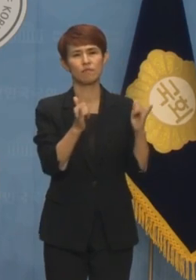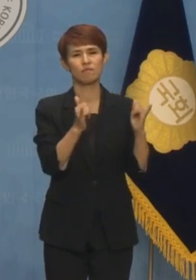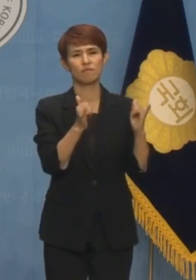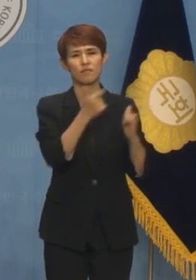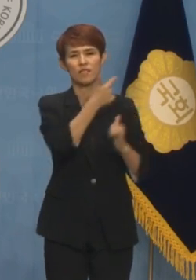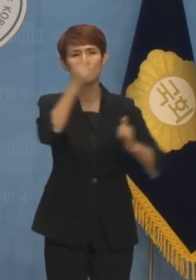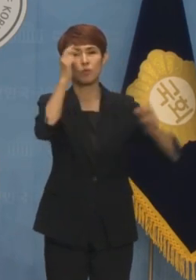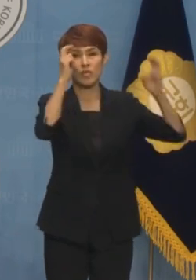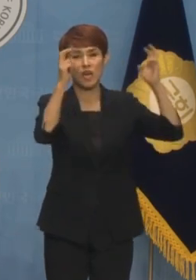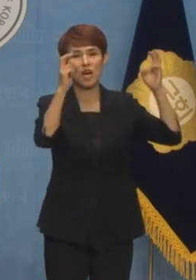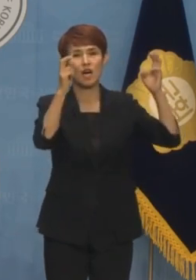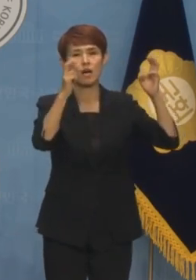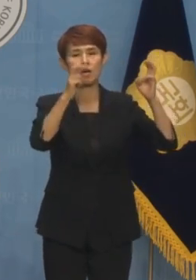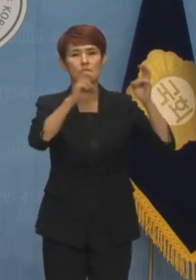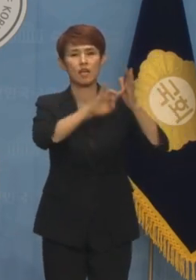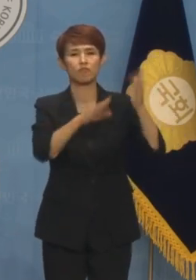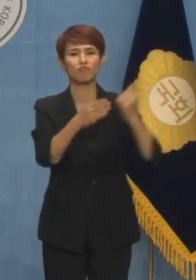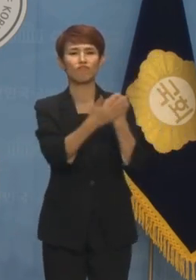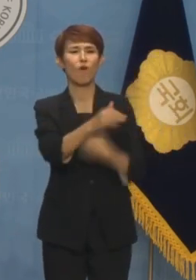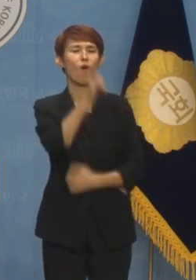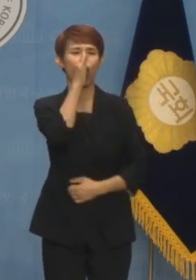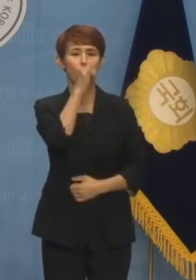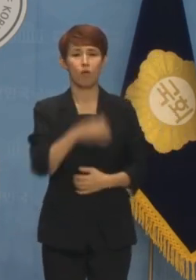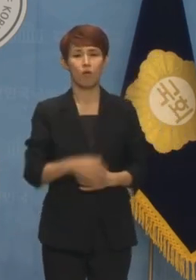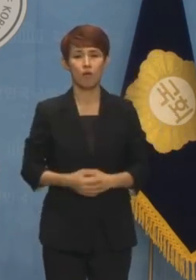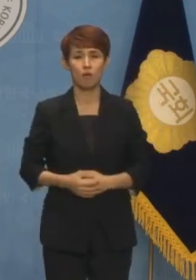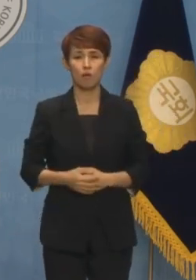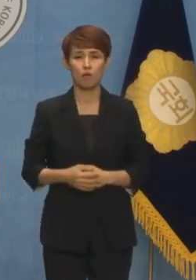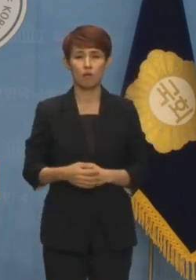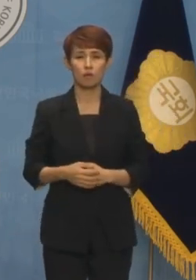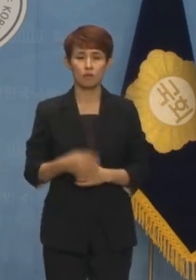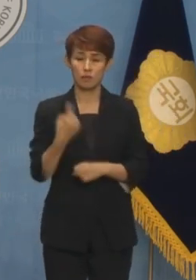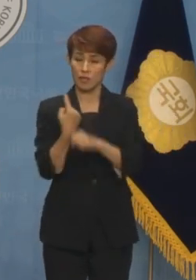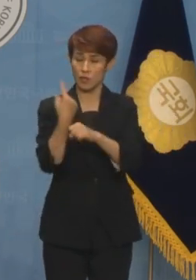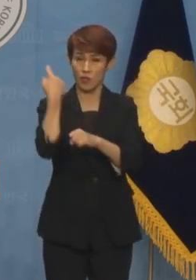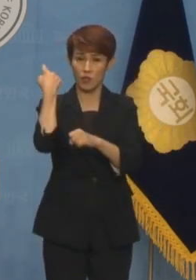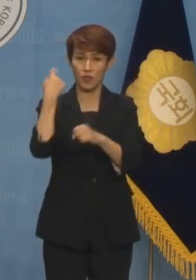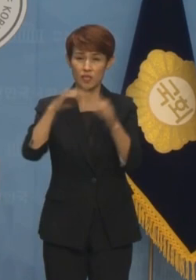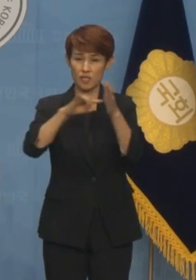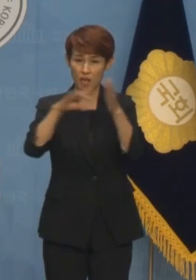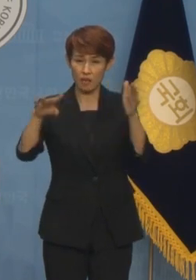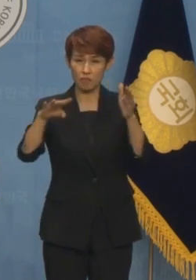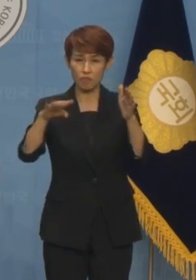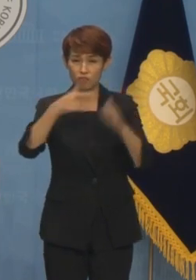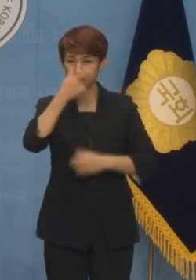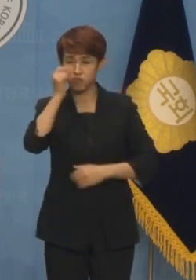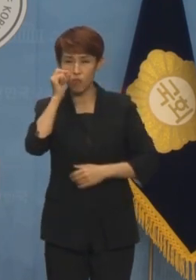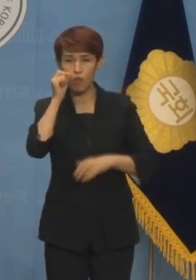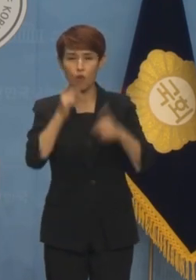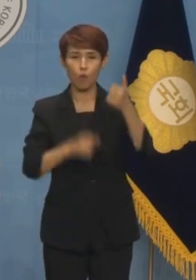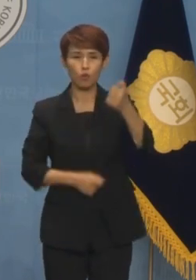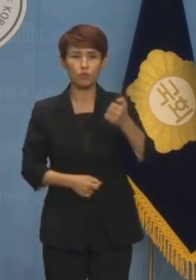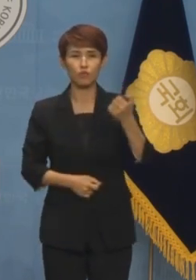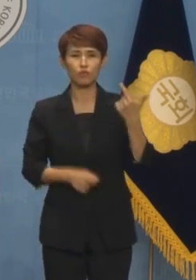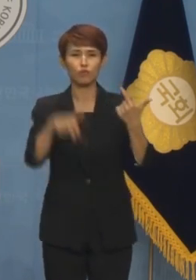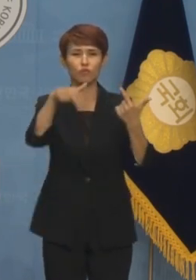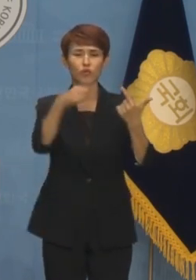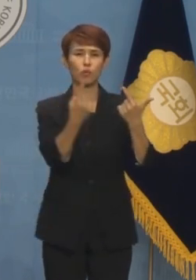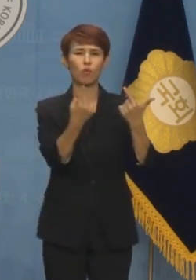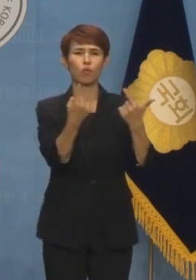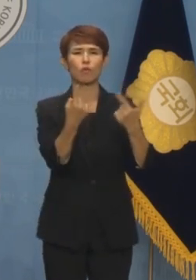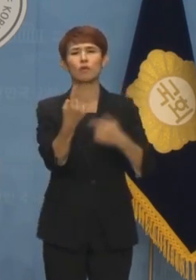집중되어 있습니다. 그리고 작년 한 해 세수 결손이 56.4조 원이라는